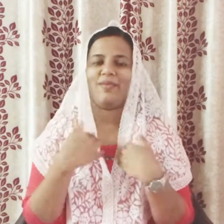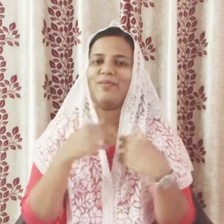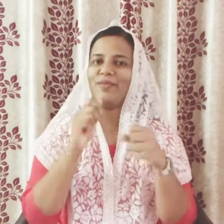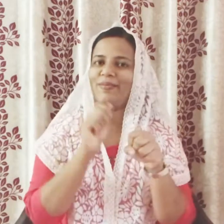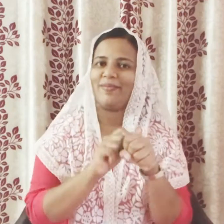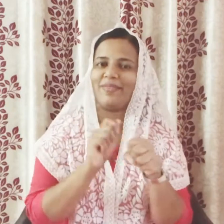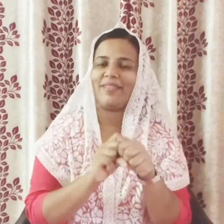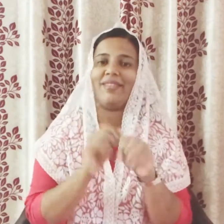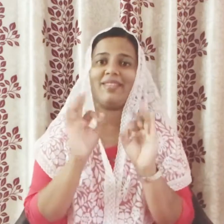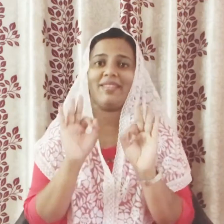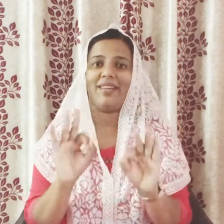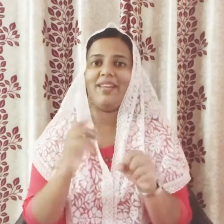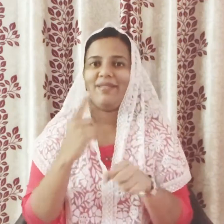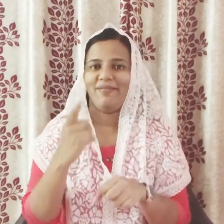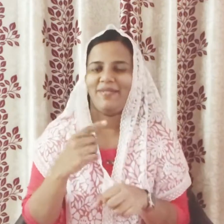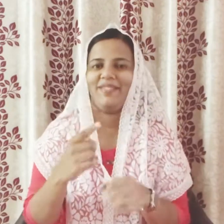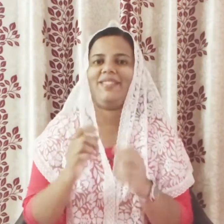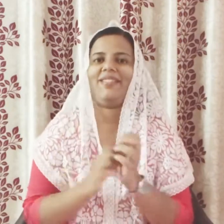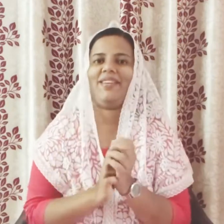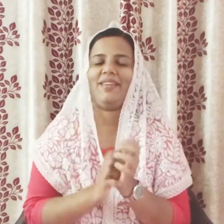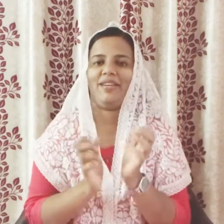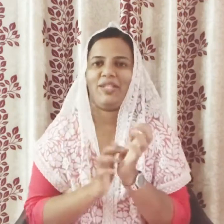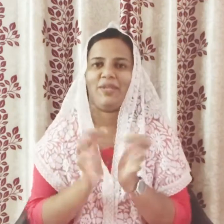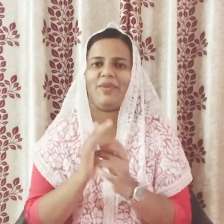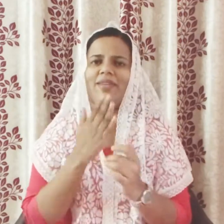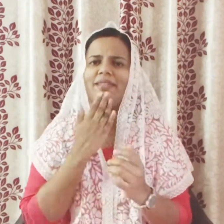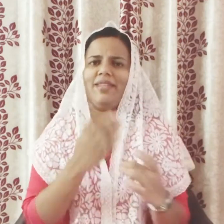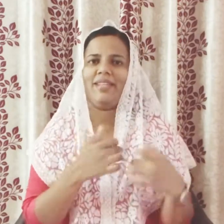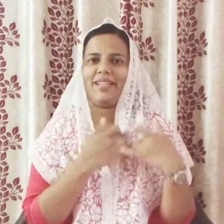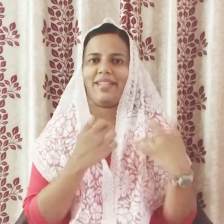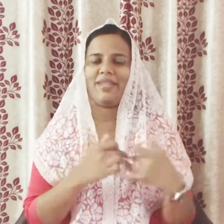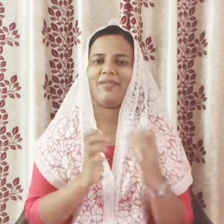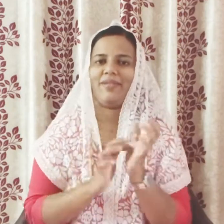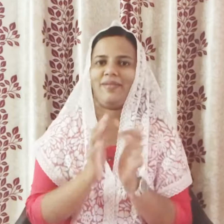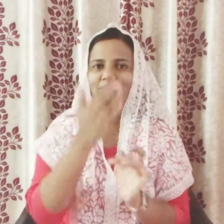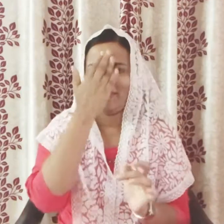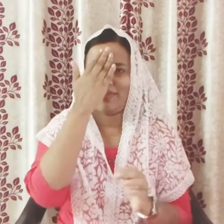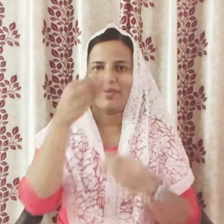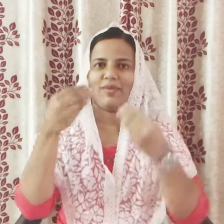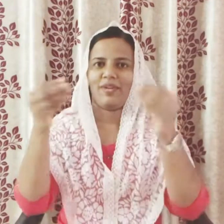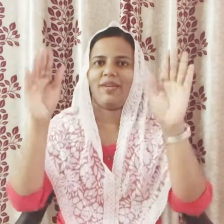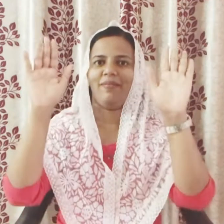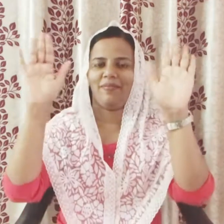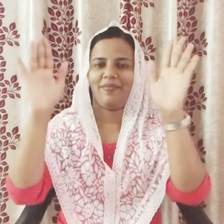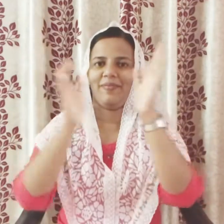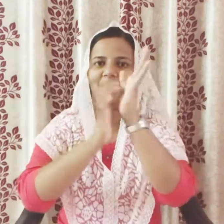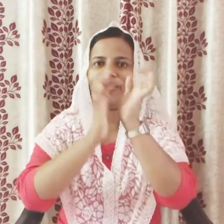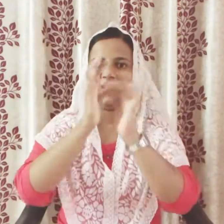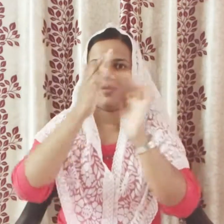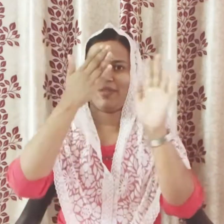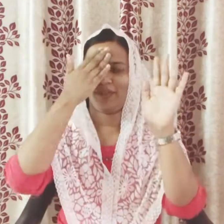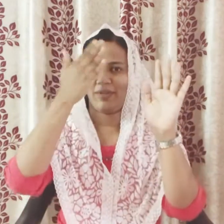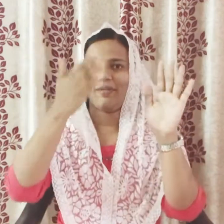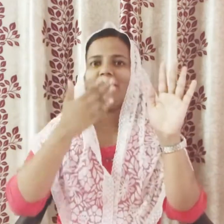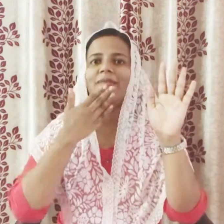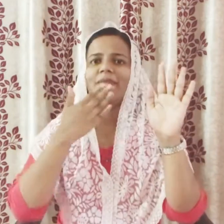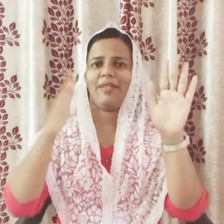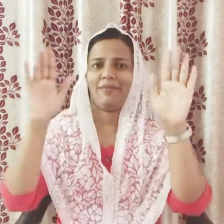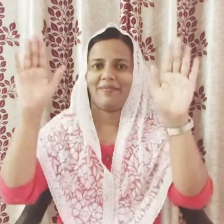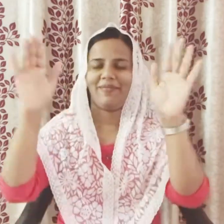പിതാവ് നമുക്കൊരുക്കി തന്നിരിക്കുന്ന നല്ല ദിവസത്തിനായിട്ട് നമുക്ക് നന്ദി നിറഞ്ഞ ഹൃദയത്തോടെ കർത്താവിന് സ്തോത്രം ചെയ്യാം. കരങ്ങളെയൊക്കെ ഉയർത്തി കർത്താവിന് നന്ദി പറഞ്ഞാട്ട്.